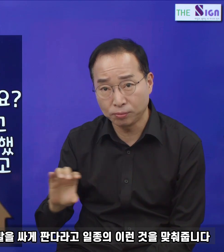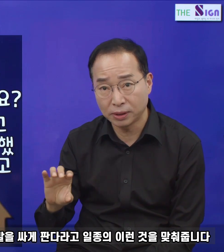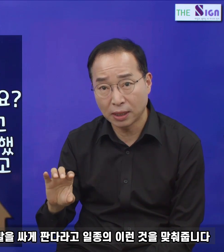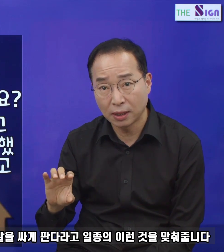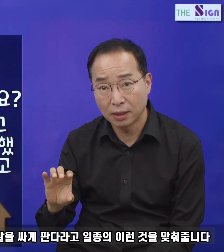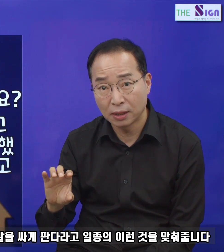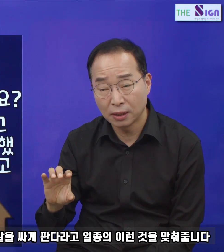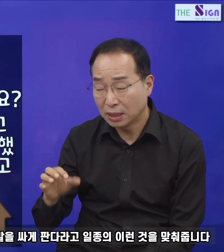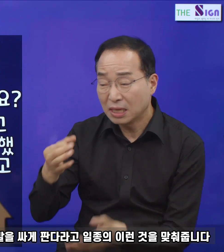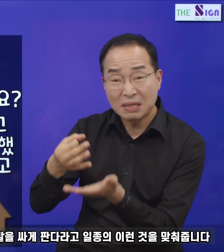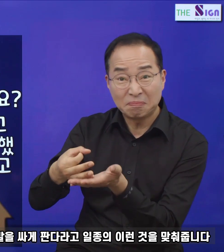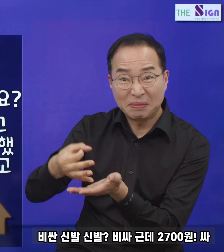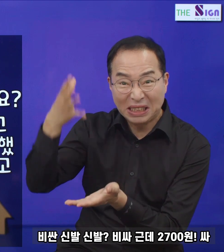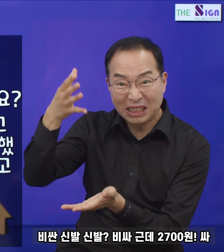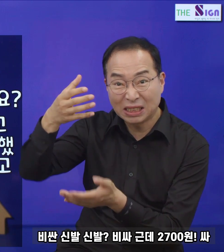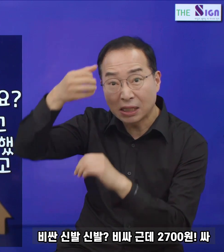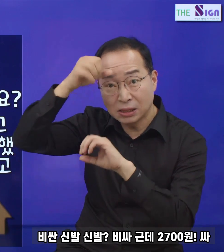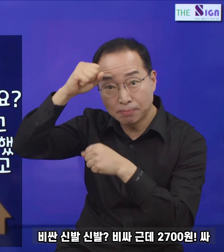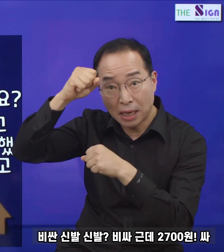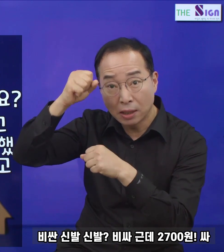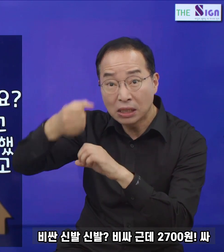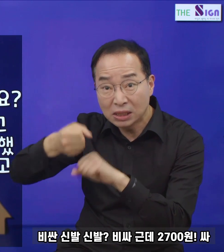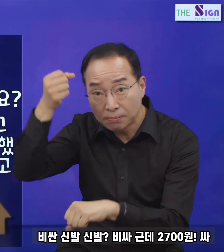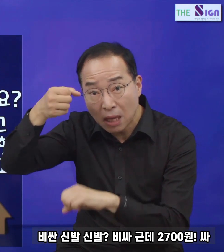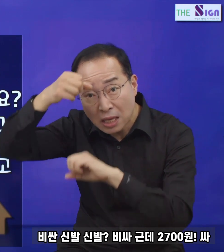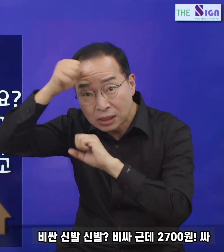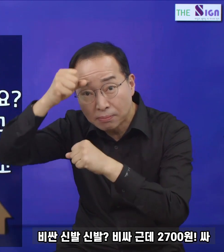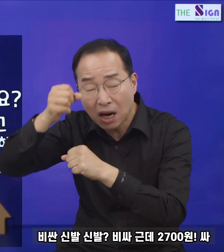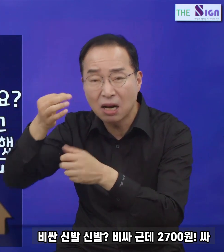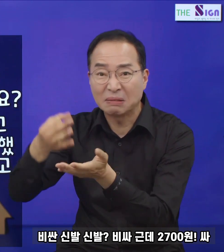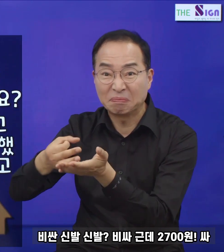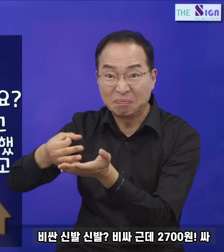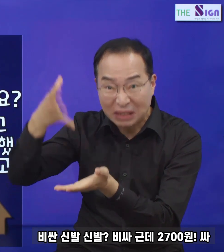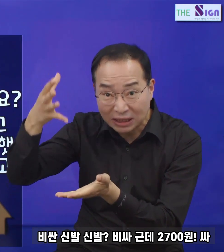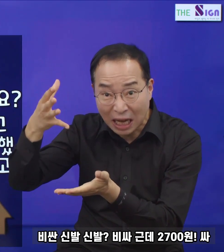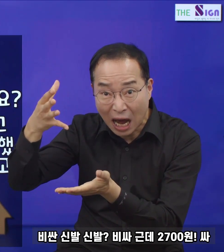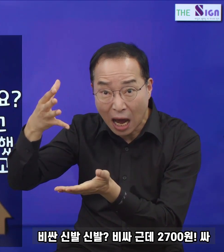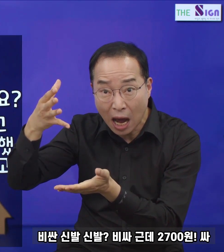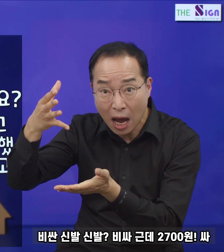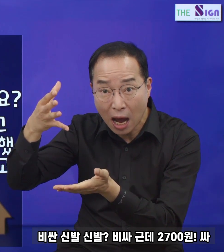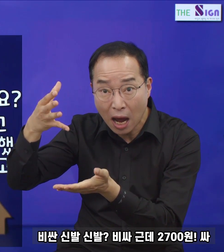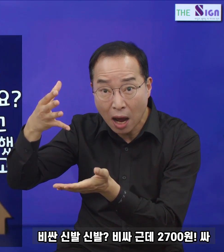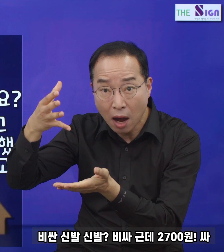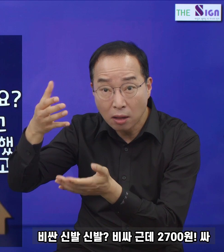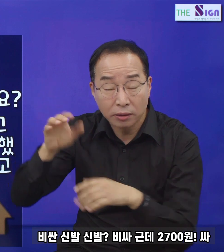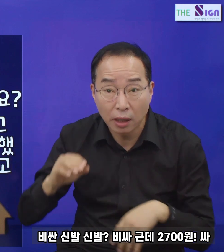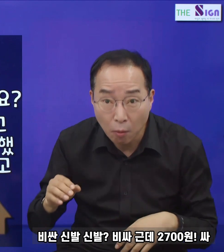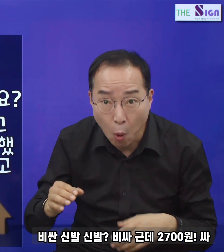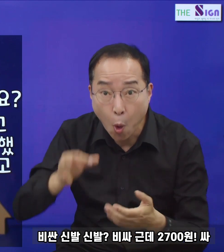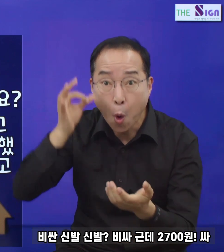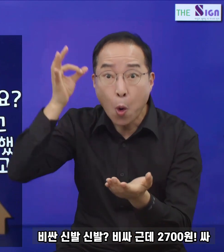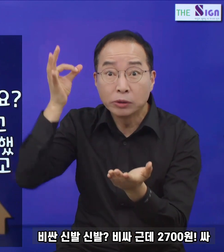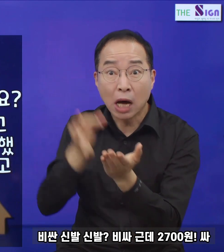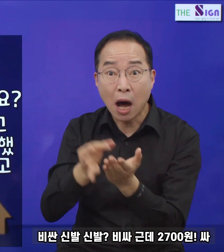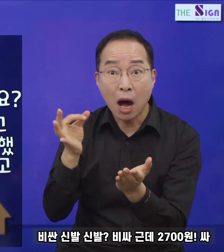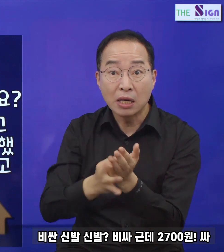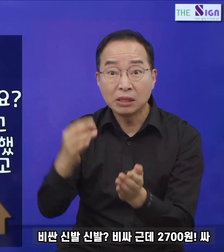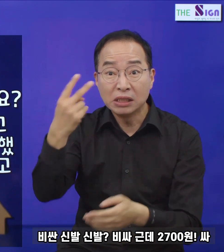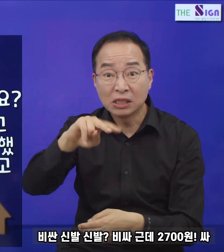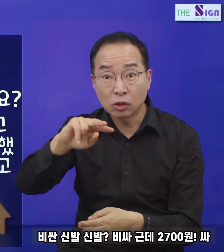맞춰줍니다. 비싼 신발. 신발 비싸. 근데 싸.